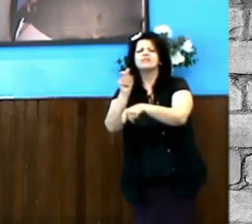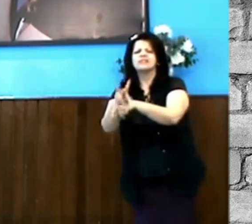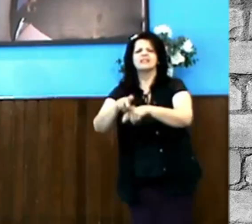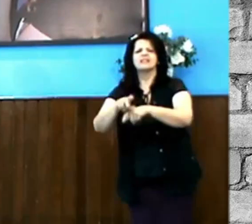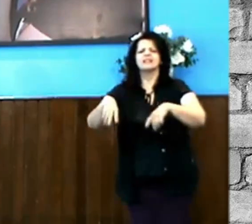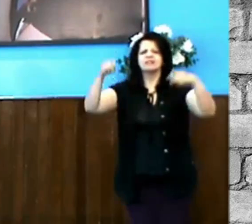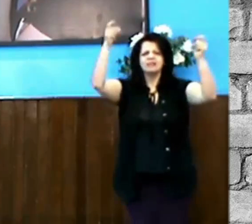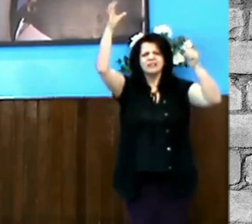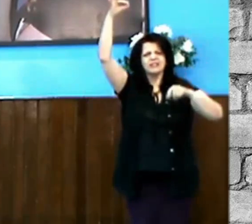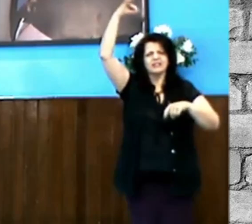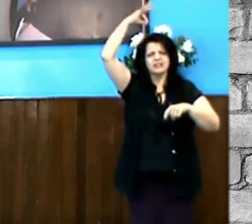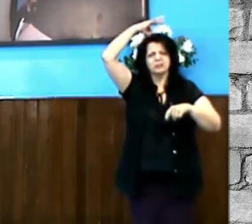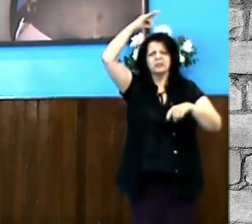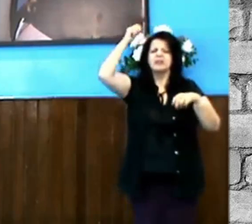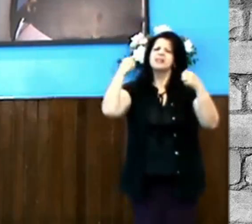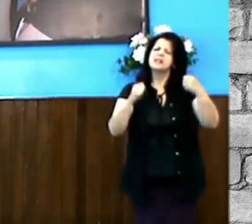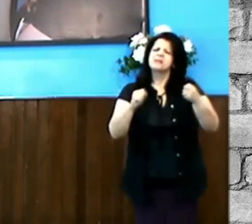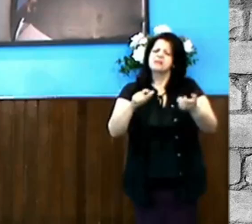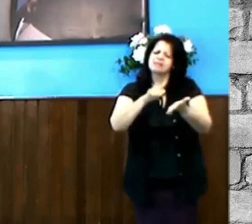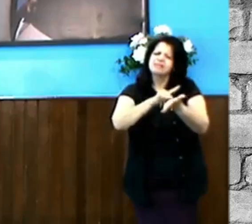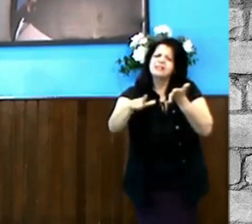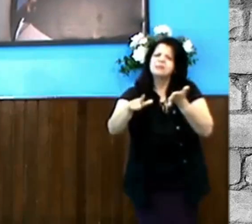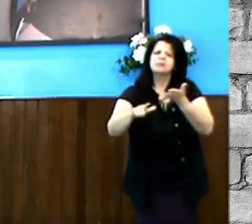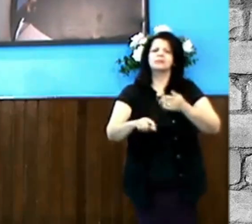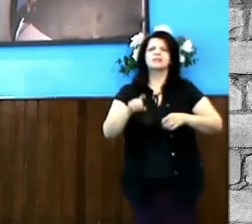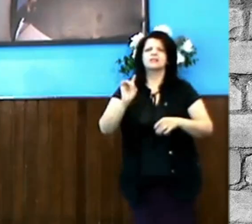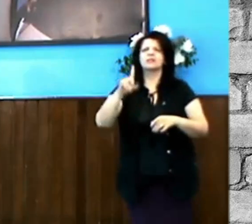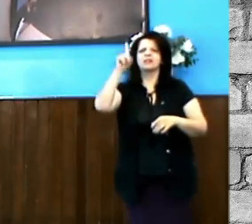precisamos ser purificados e que só Deus pode fazer isso.